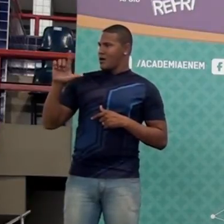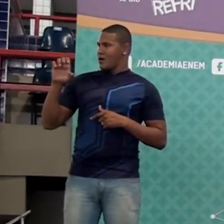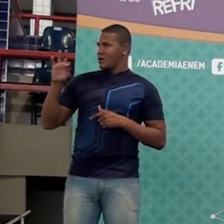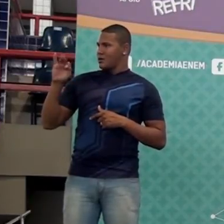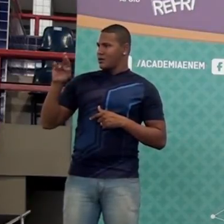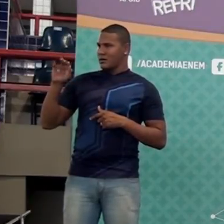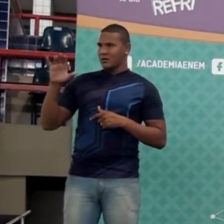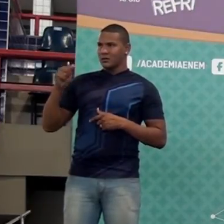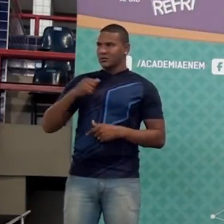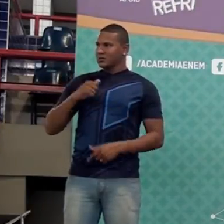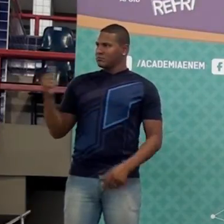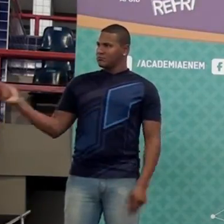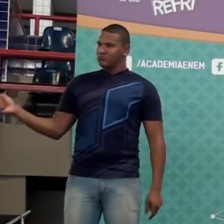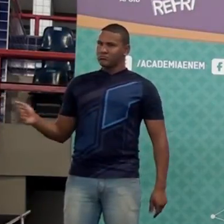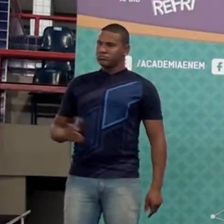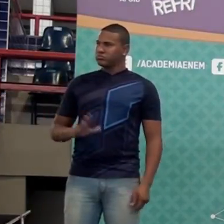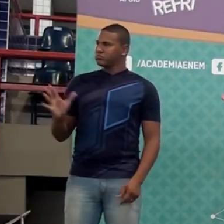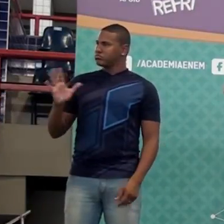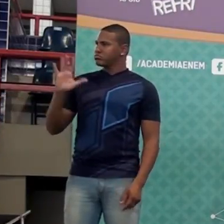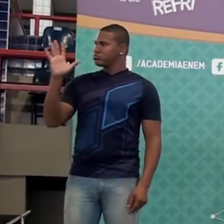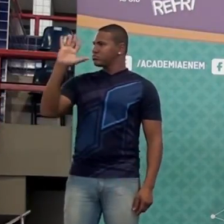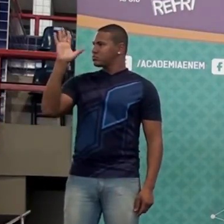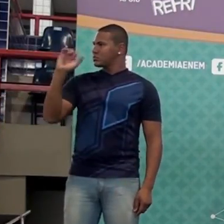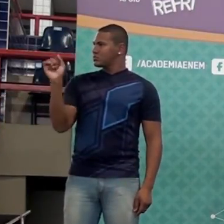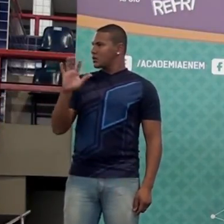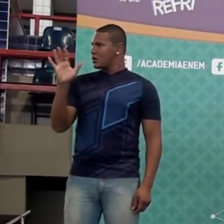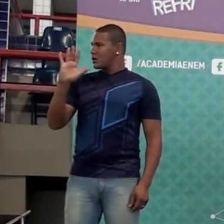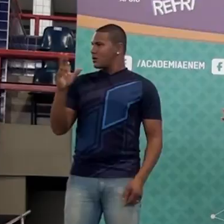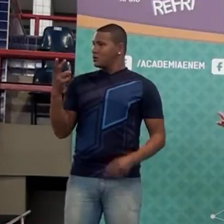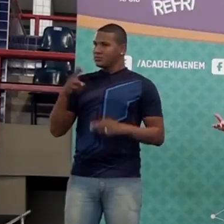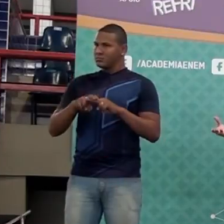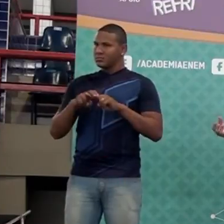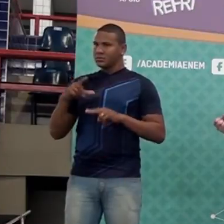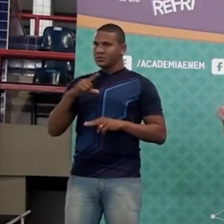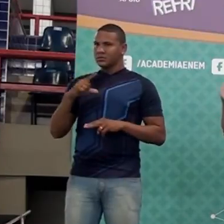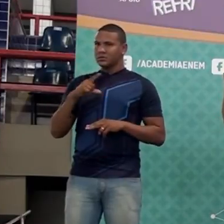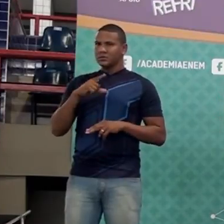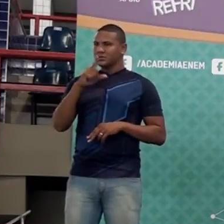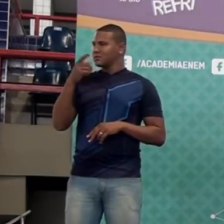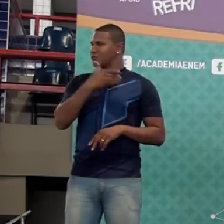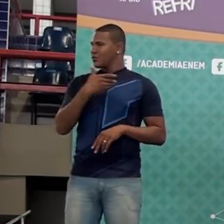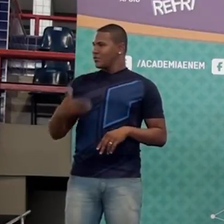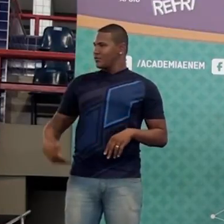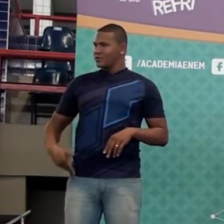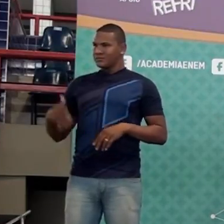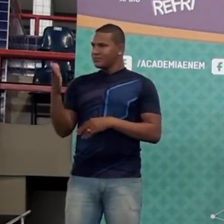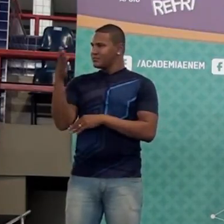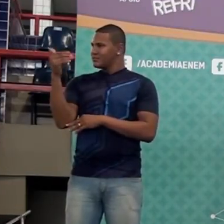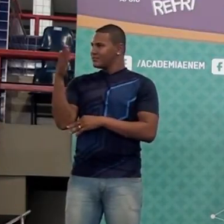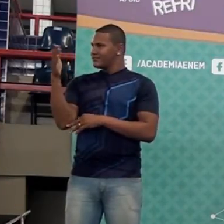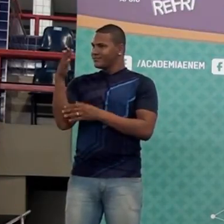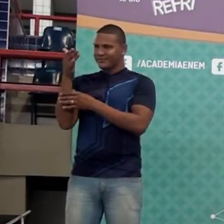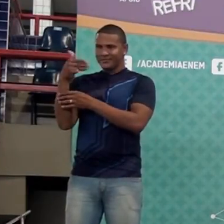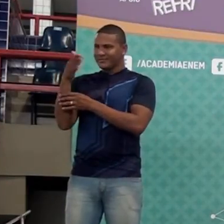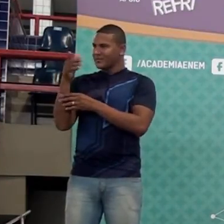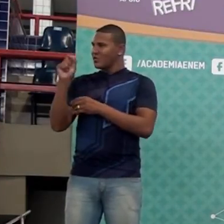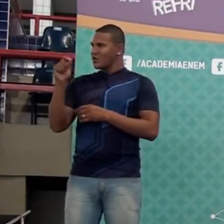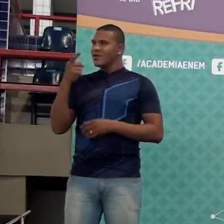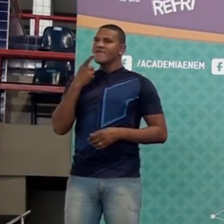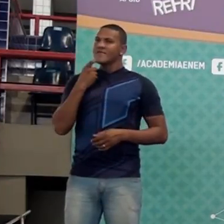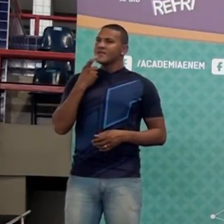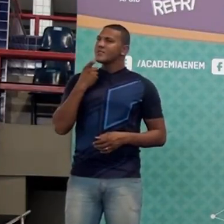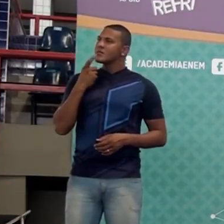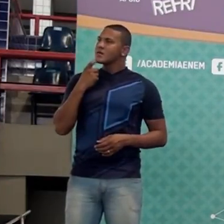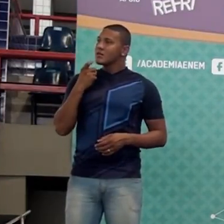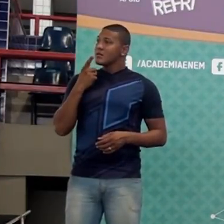de energia? Aumenta. Recentemente, o governo criou até as bandeiras, né? Bandeira vermelha é quando os